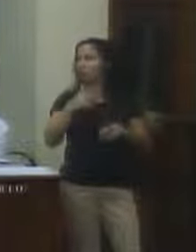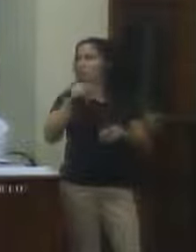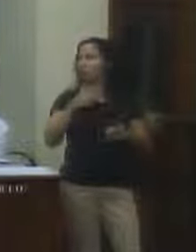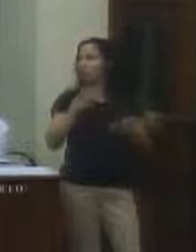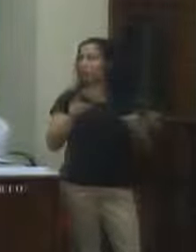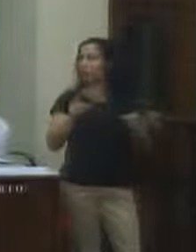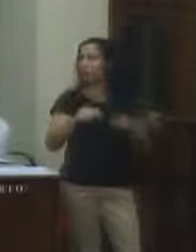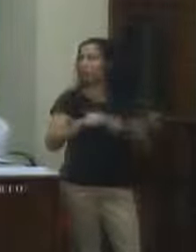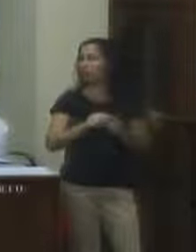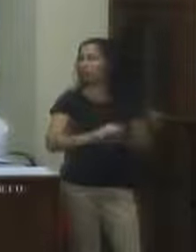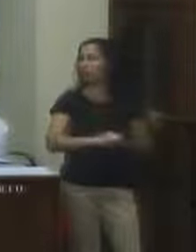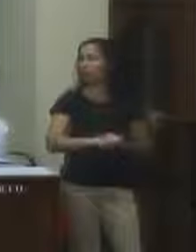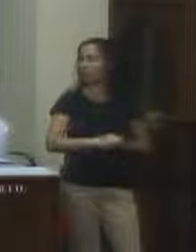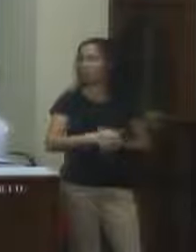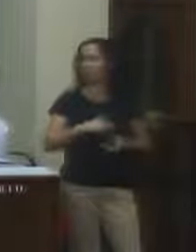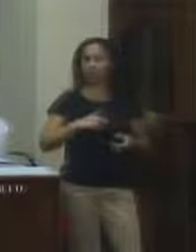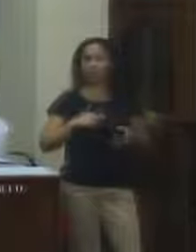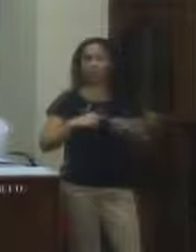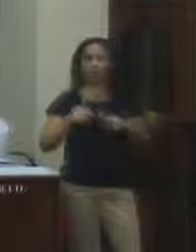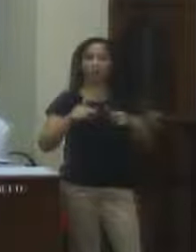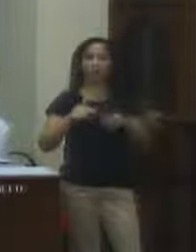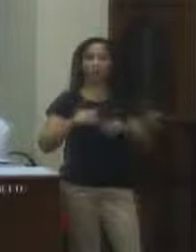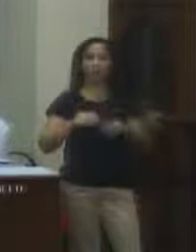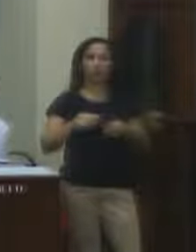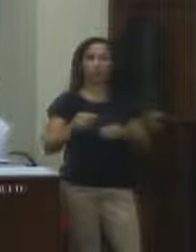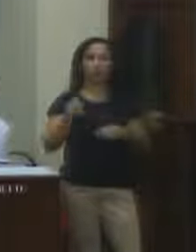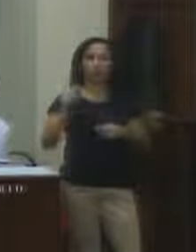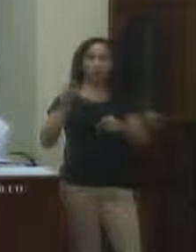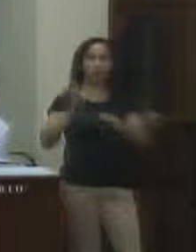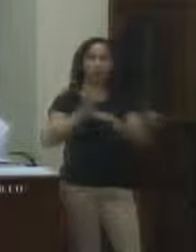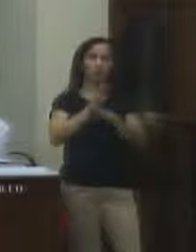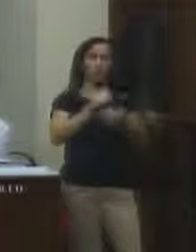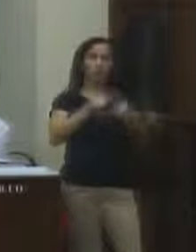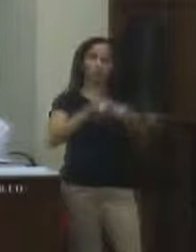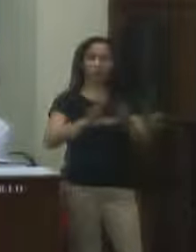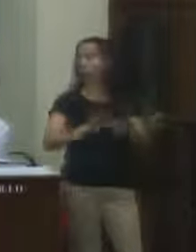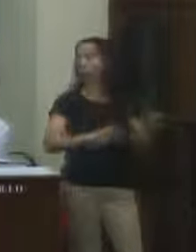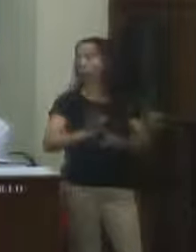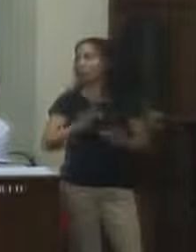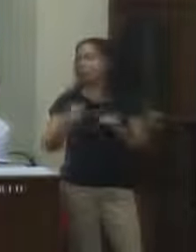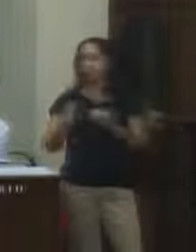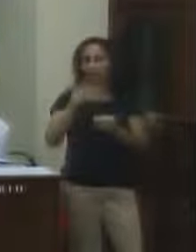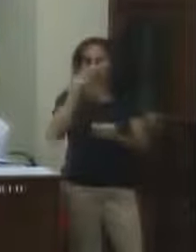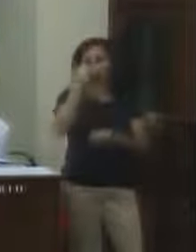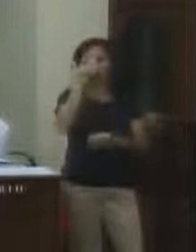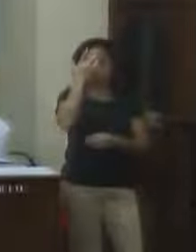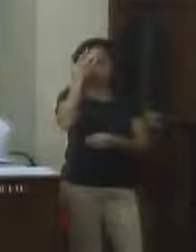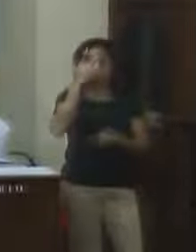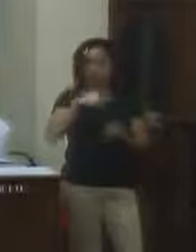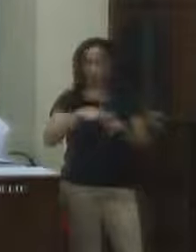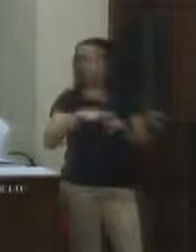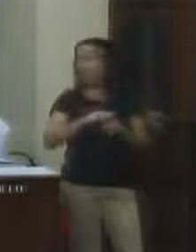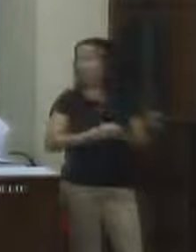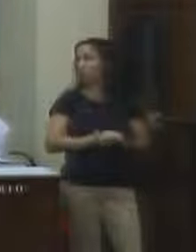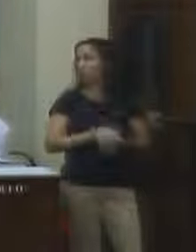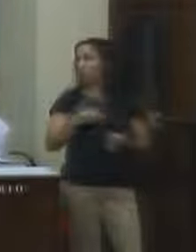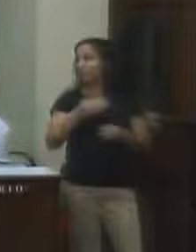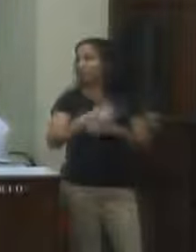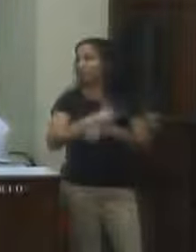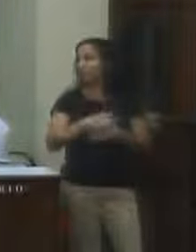comerciantes, mas comerciantes que geram emprego e renda estão estabelecidos e fixos. É muito fácil fiscalizar dentro do